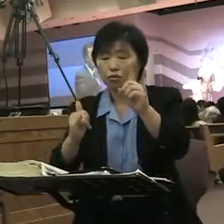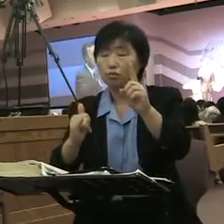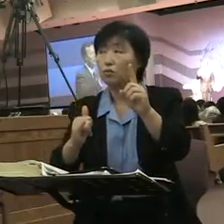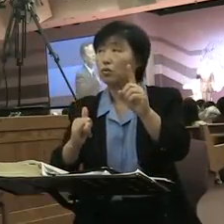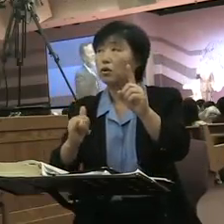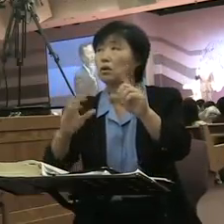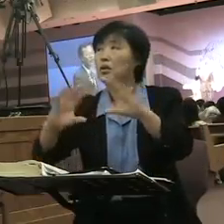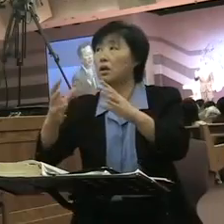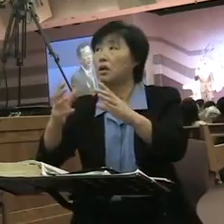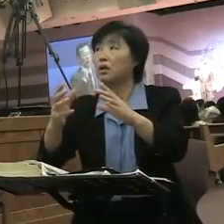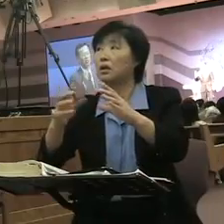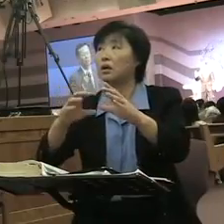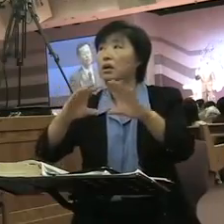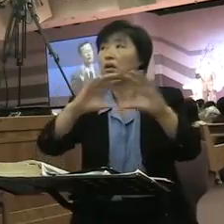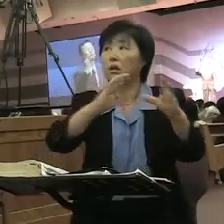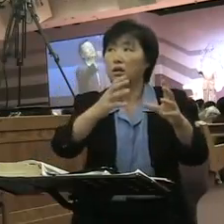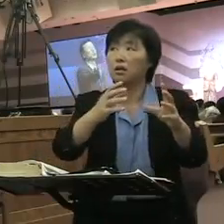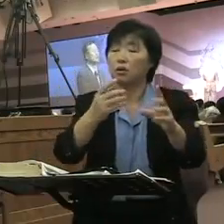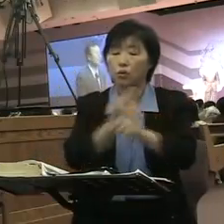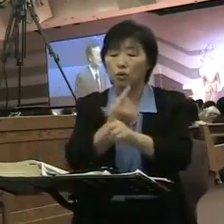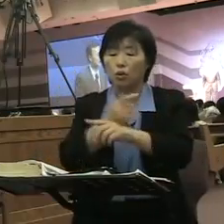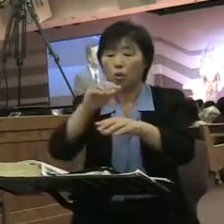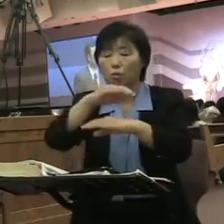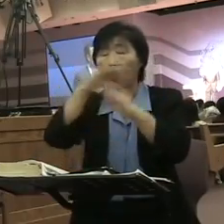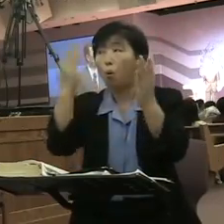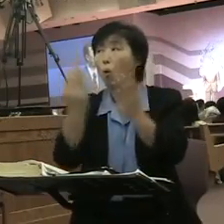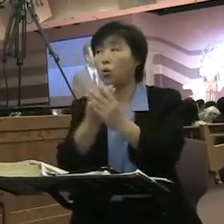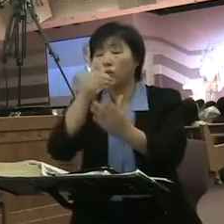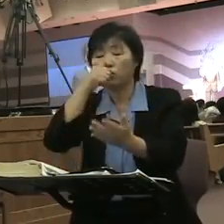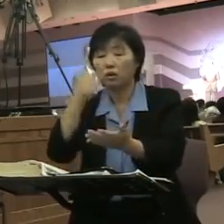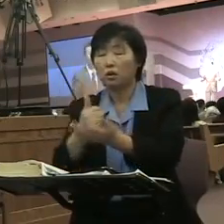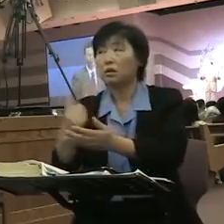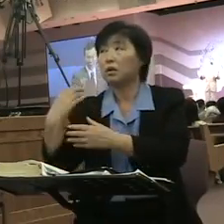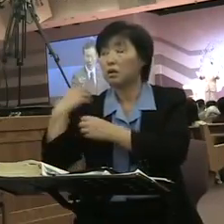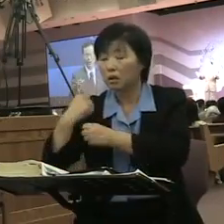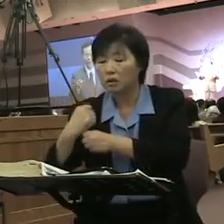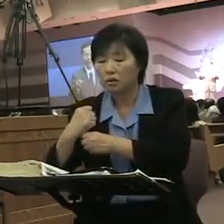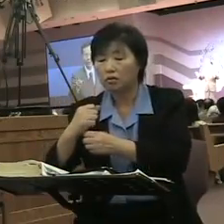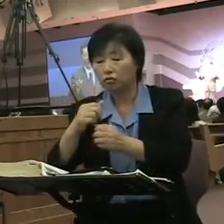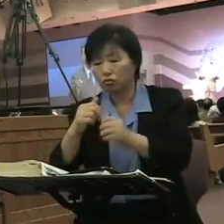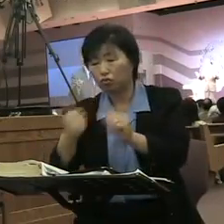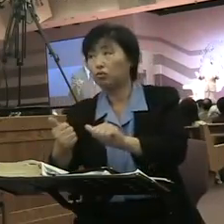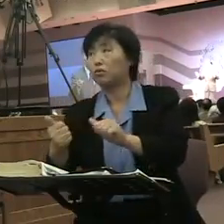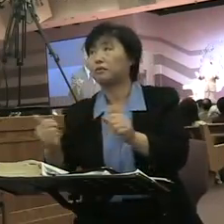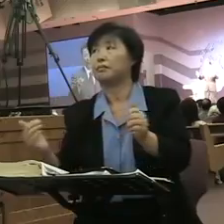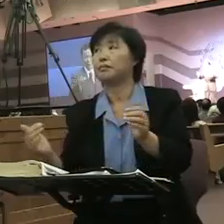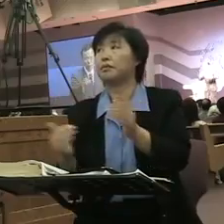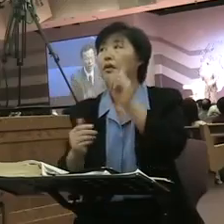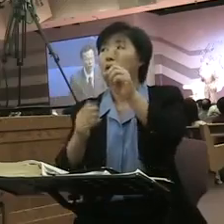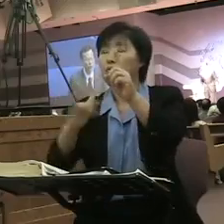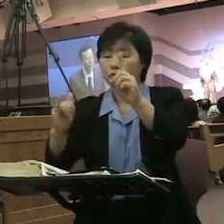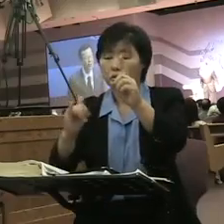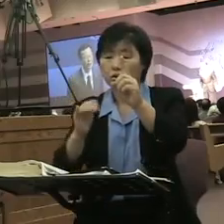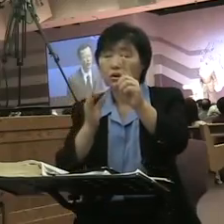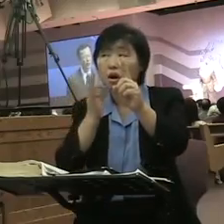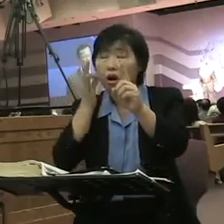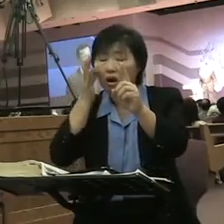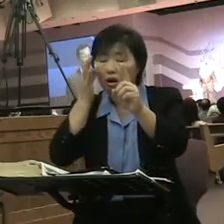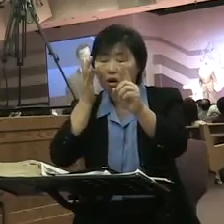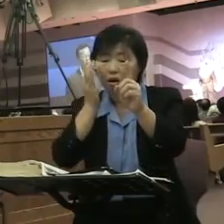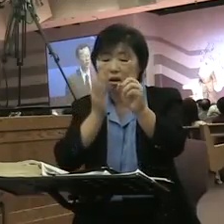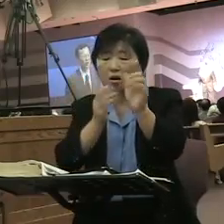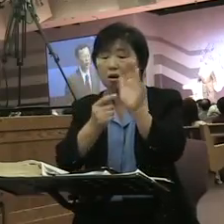위하여 대신 모든 저주를 짊어지고 죽으셨습니다. 한 분을 가리켜서 간구할 수 있는 거예요.